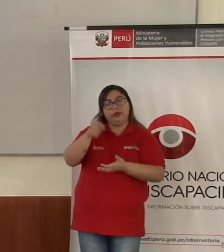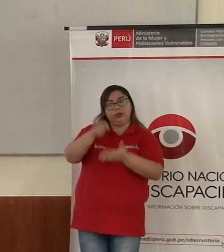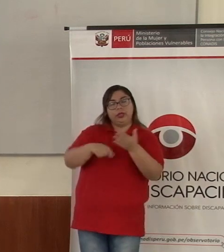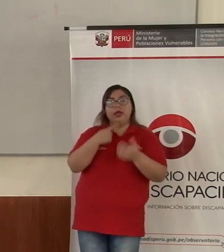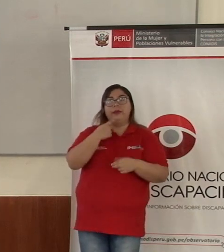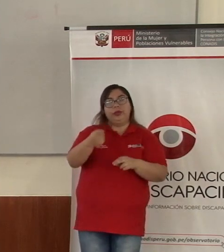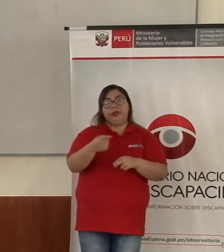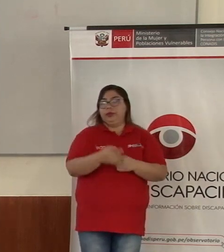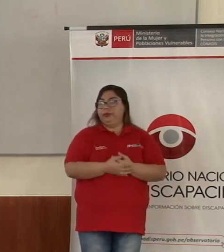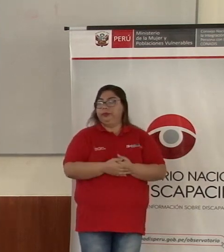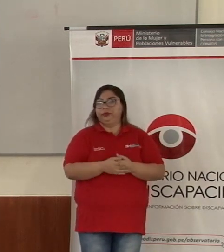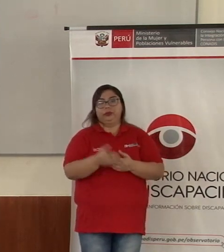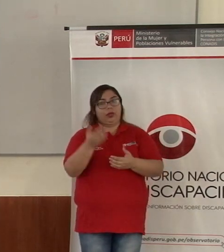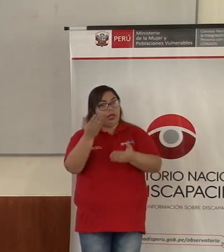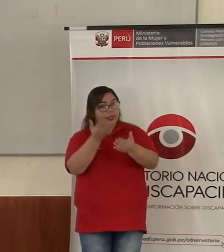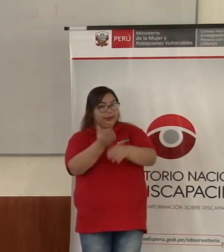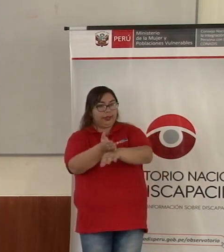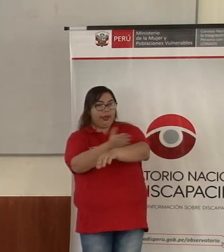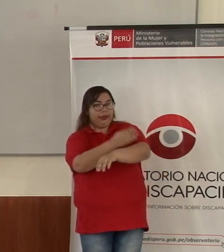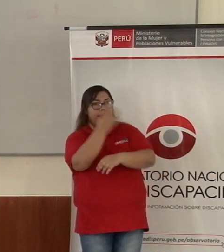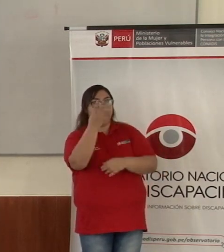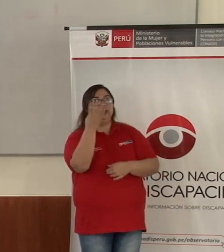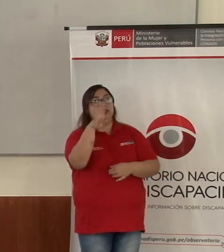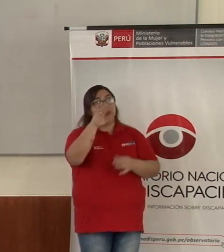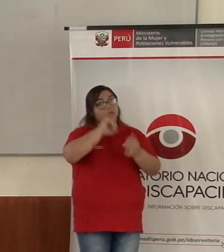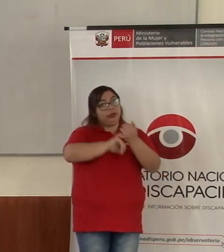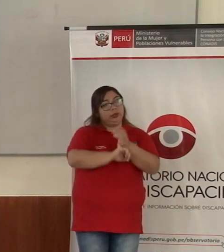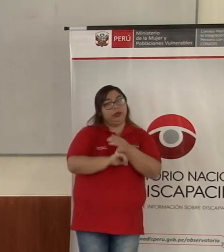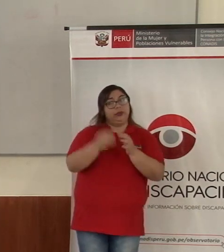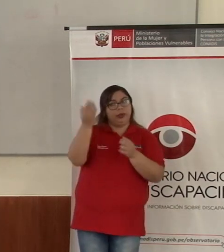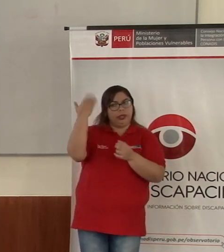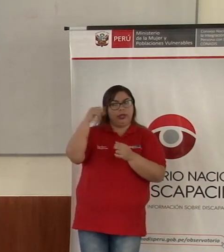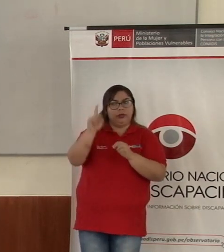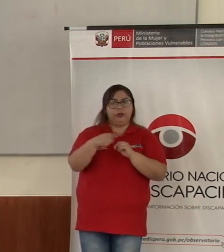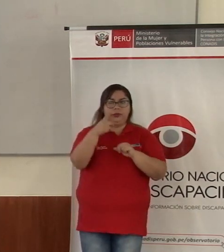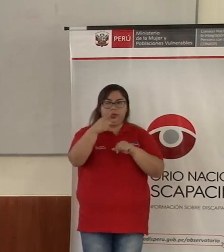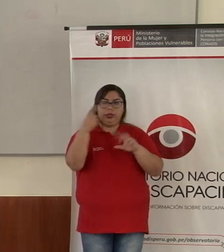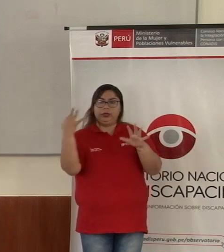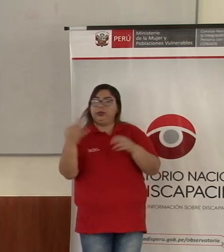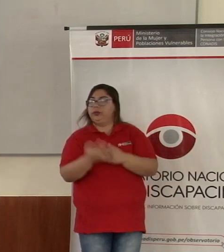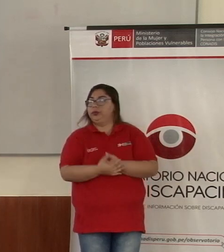esto hasta septiembre del 2018.